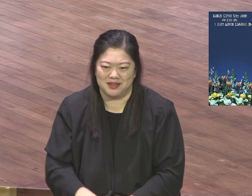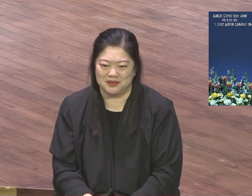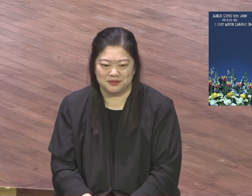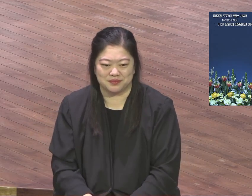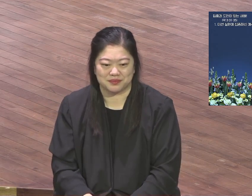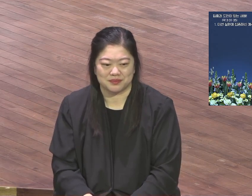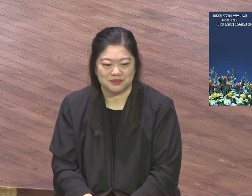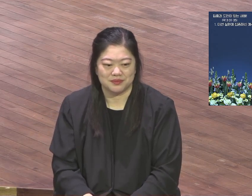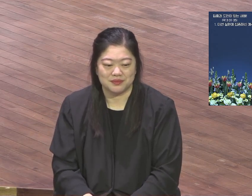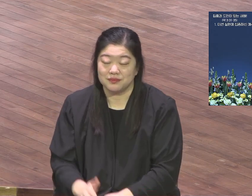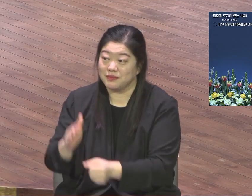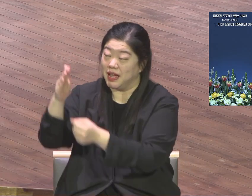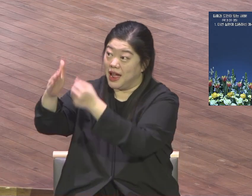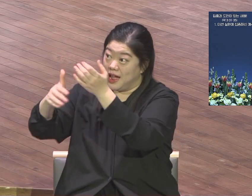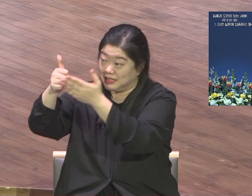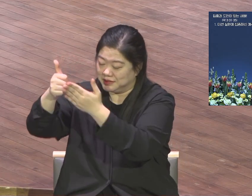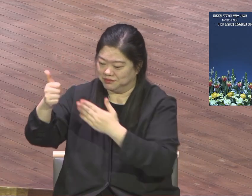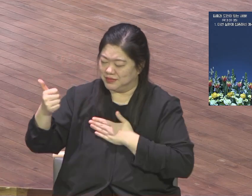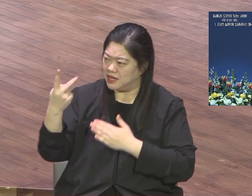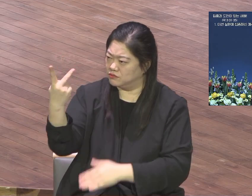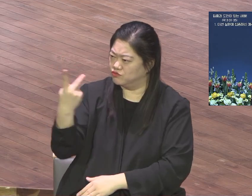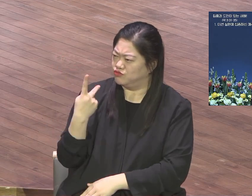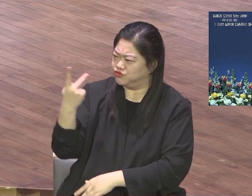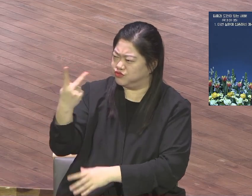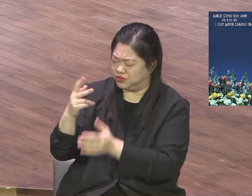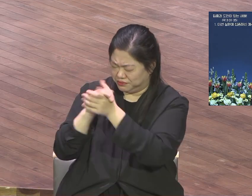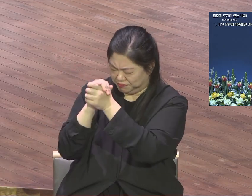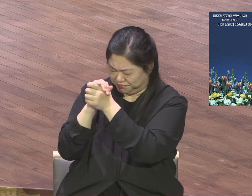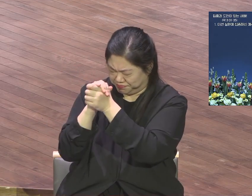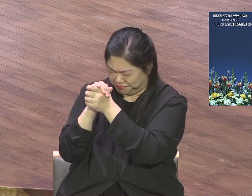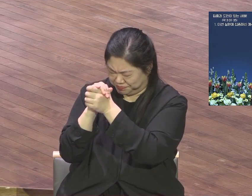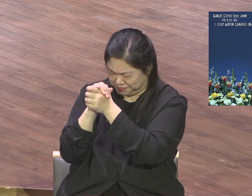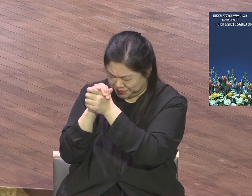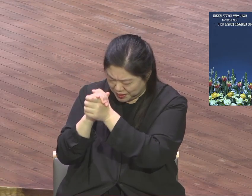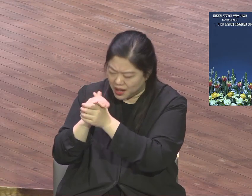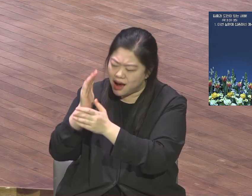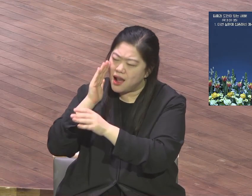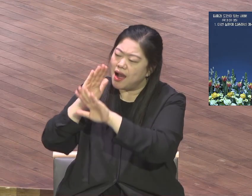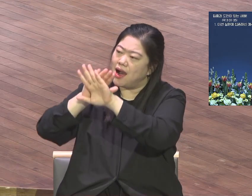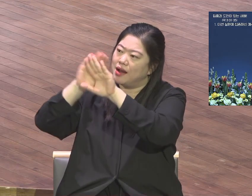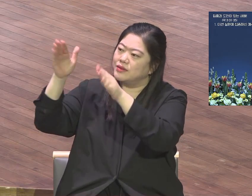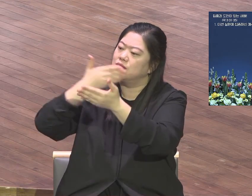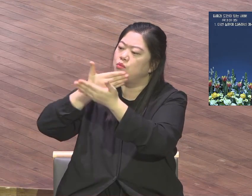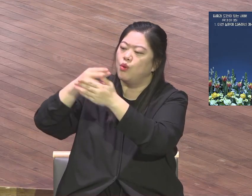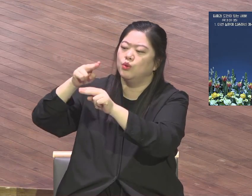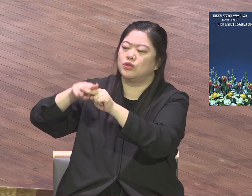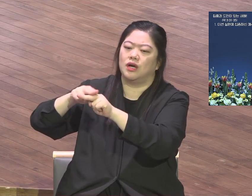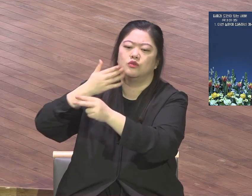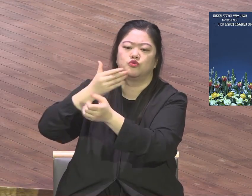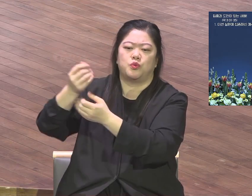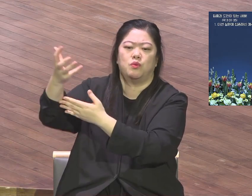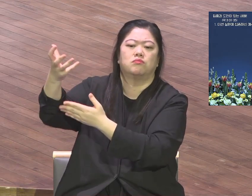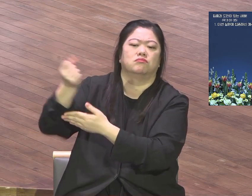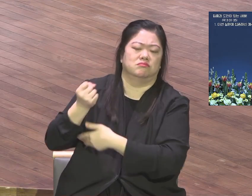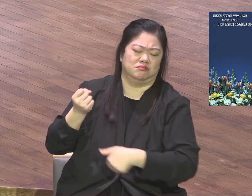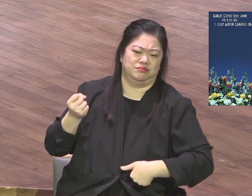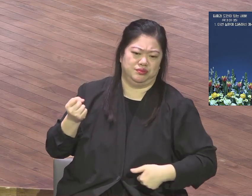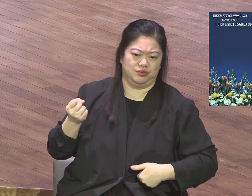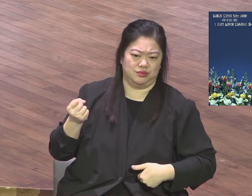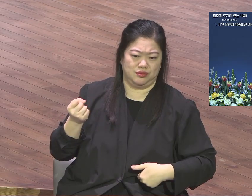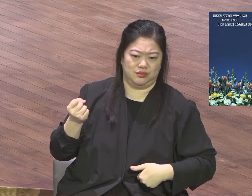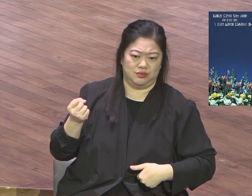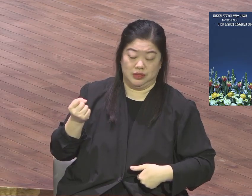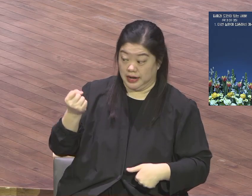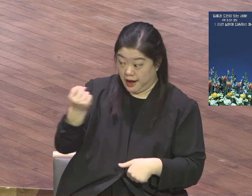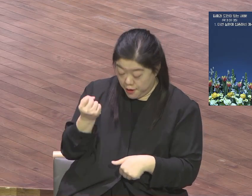소통하면서 하늘 보좌의 축복을 처음 해보란 얘기지요. 여기에 25 영혼의 인생 작품을